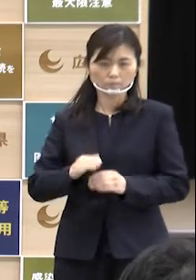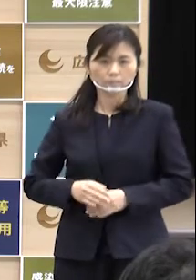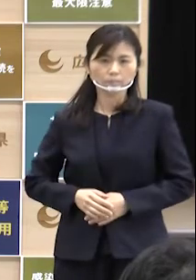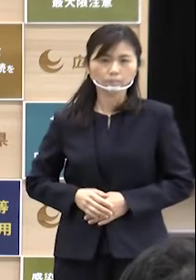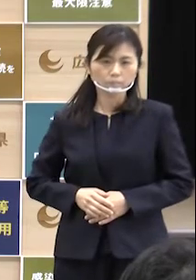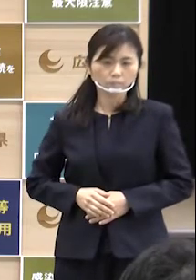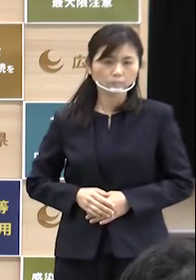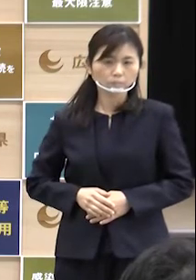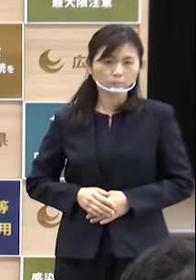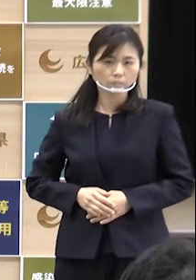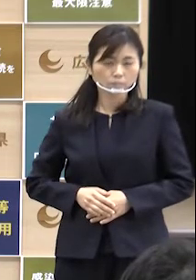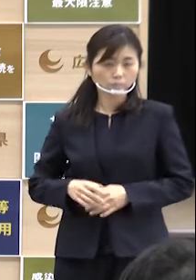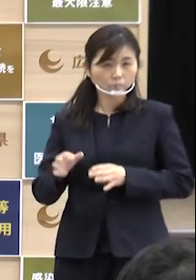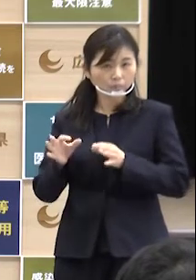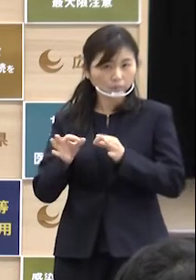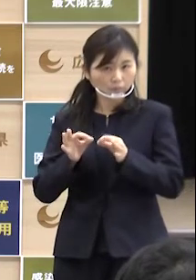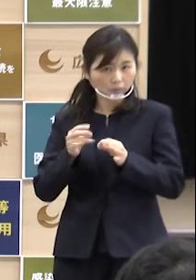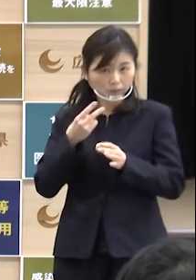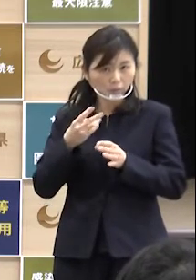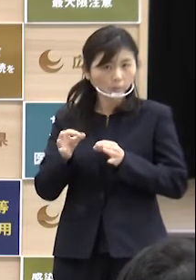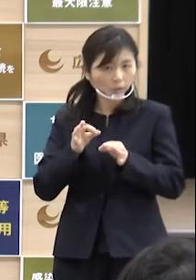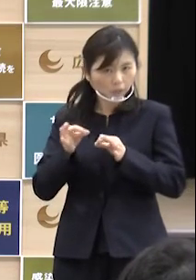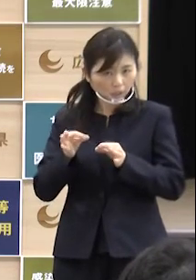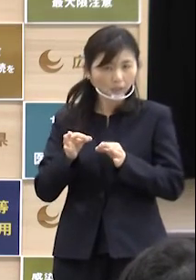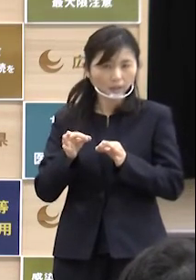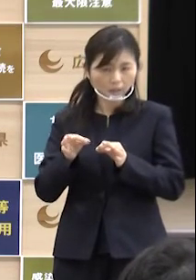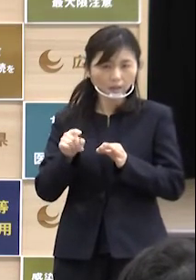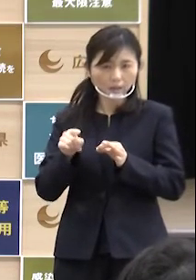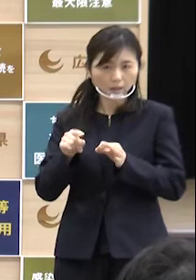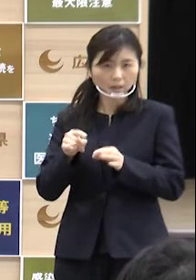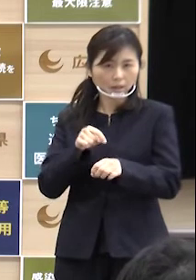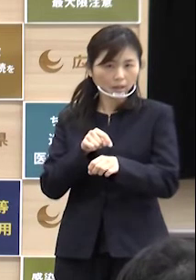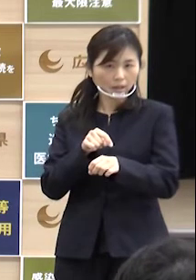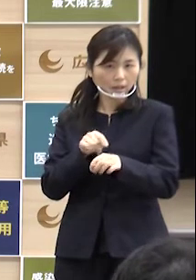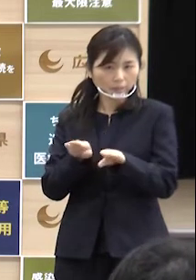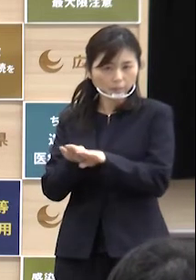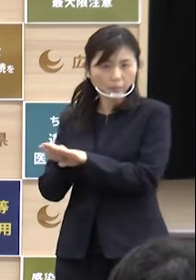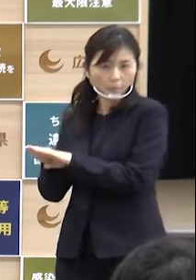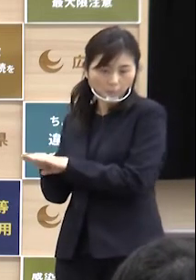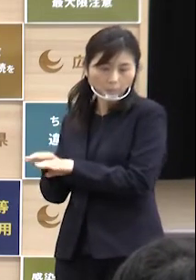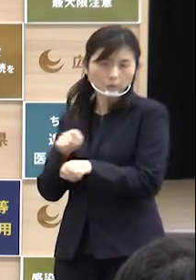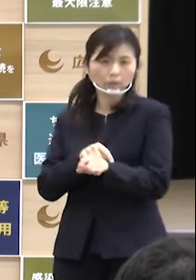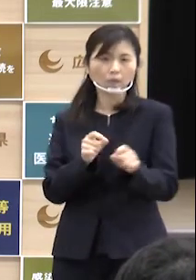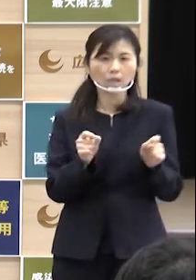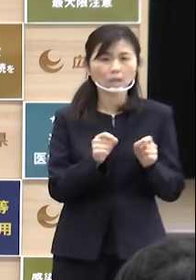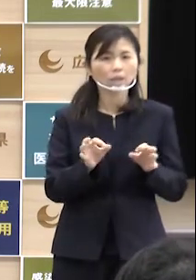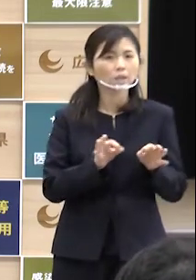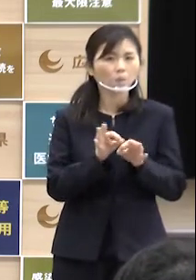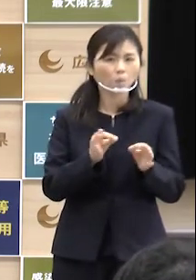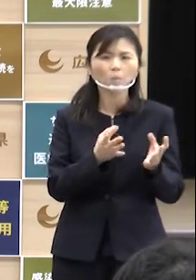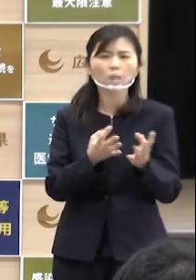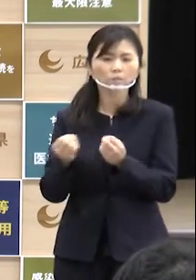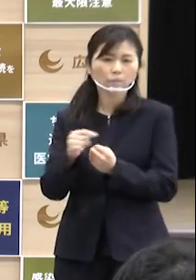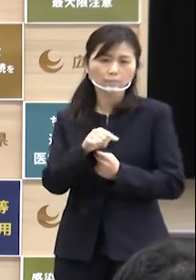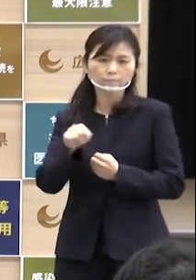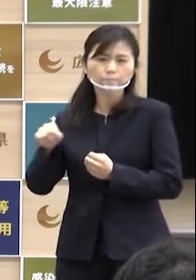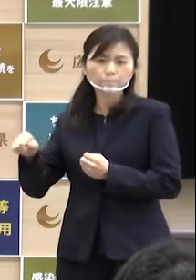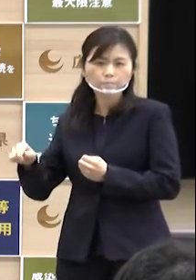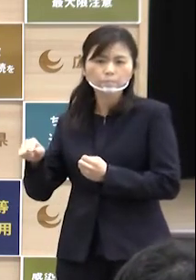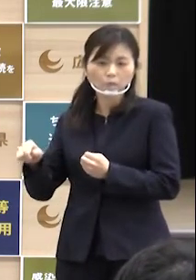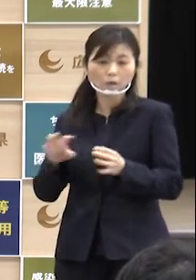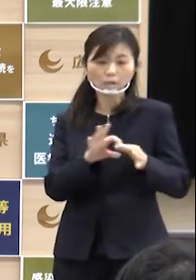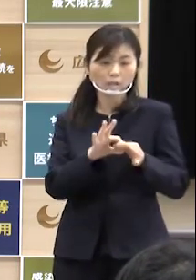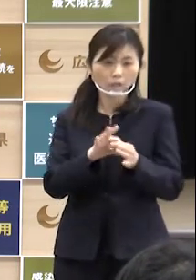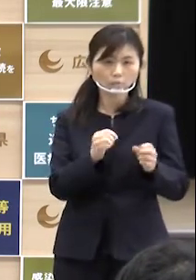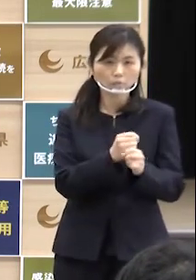の飲食店が休業または時短営業しておりまして、こうした飲食店と取引のある事業者は大変厳しい状況にある